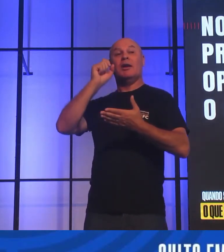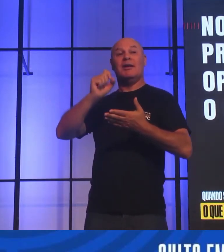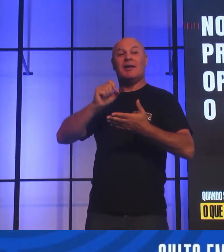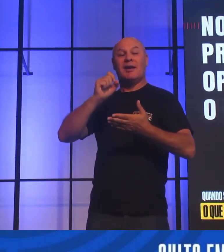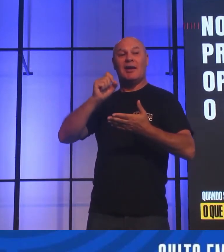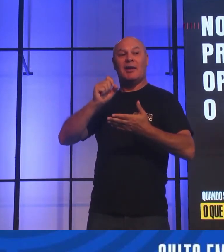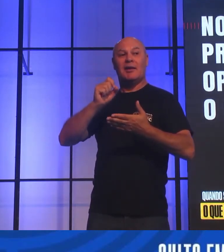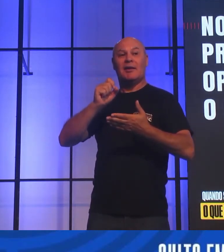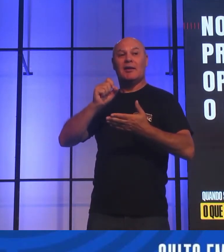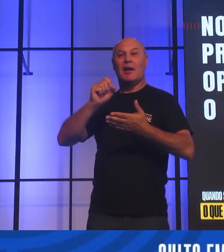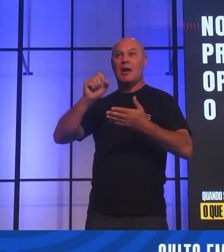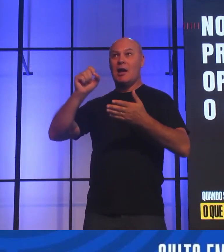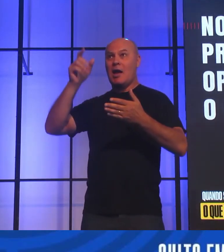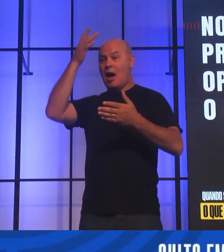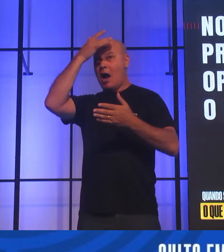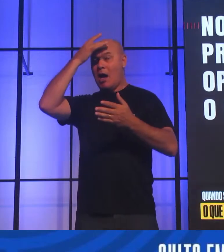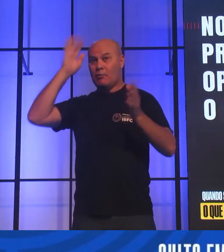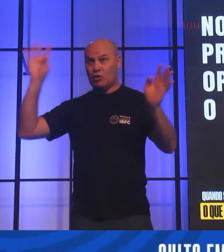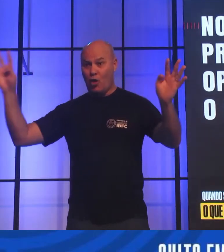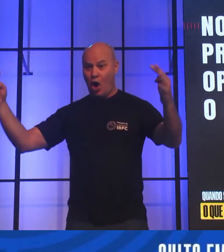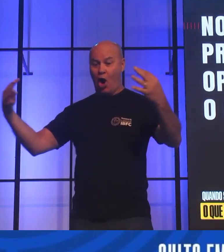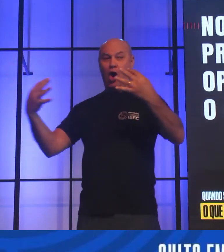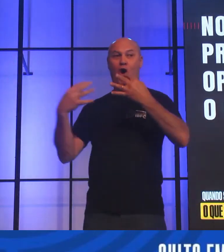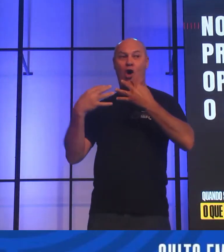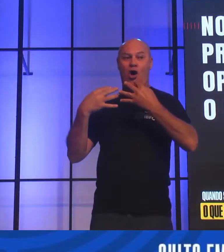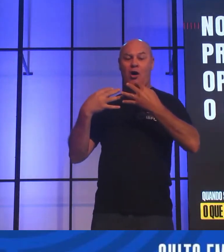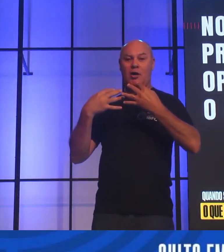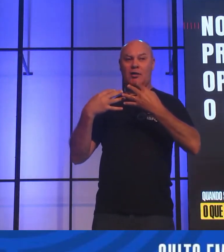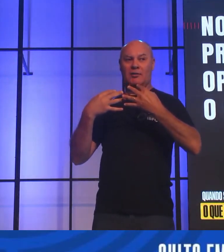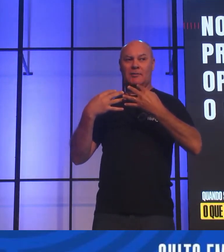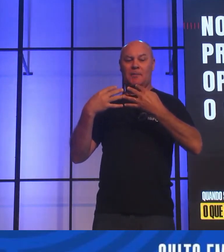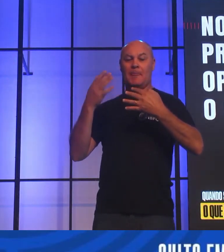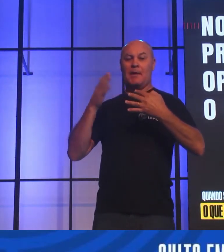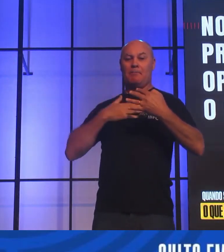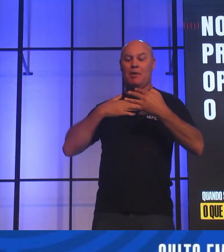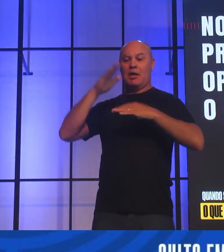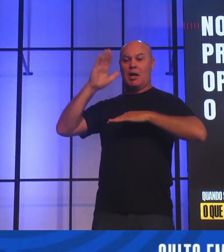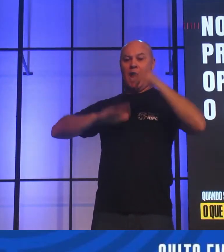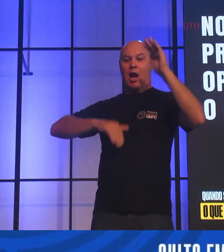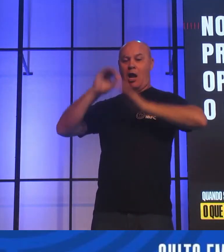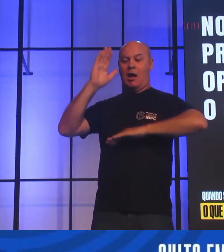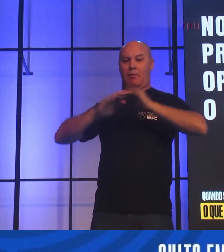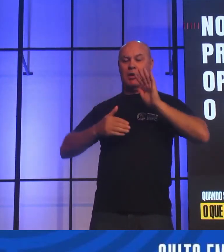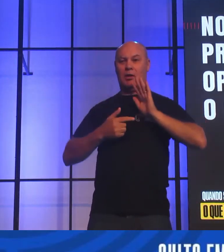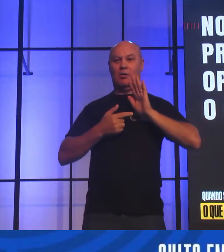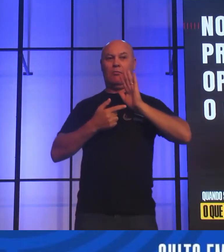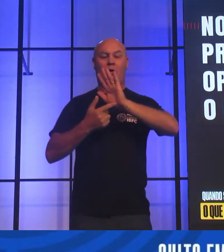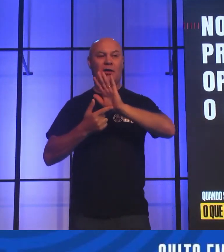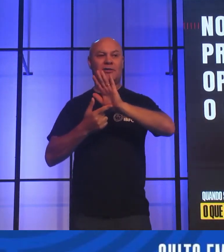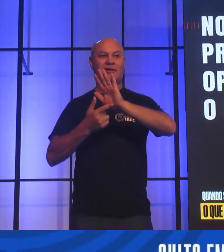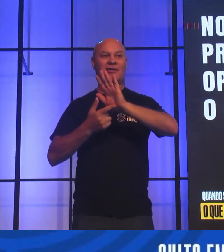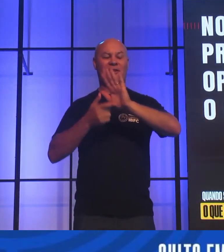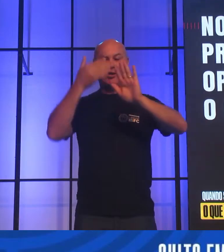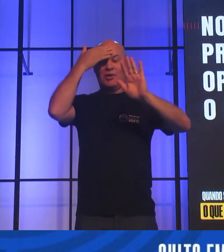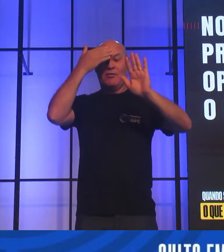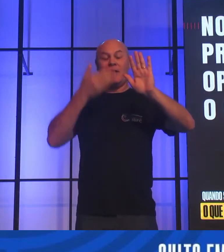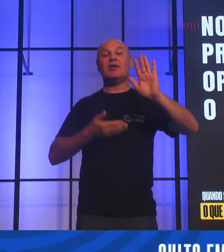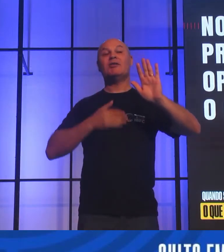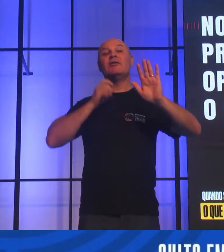maior do que aquilo que você diz que acredita. Vejam o que o nosso irmão Pedro